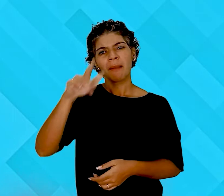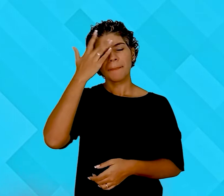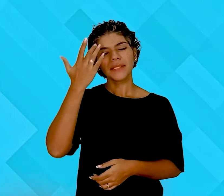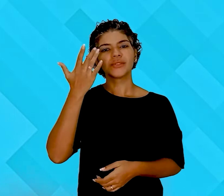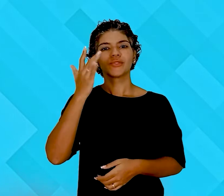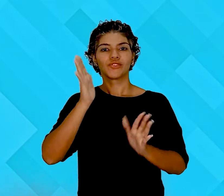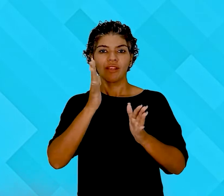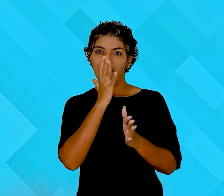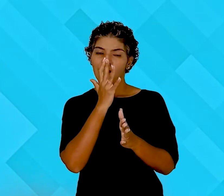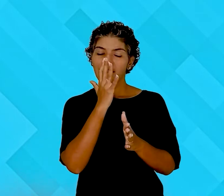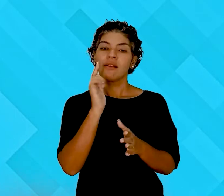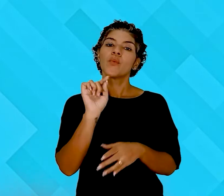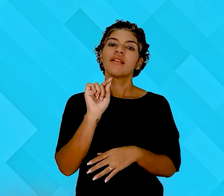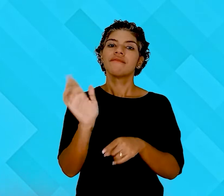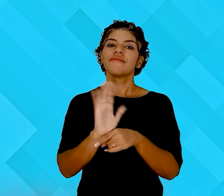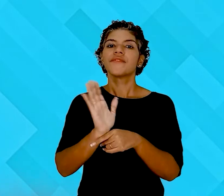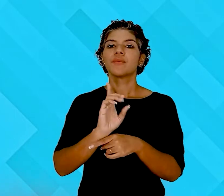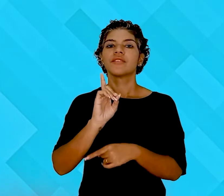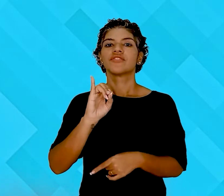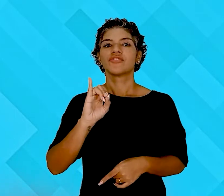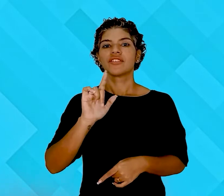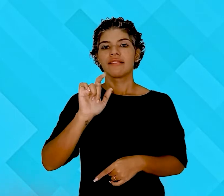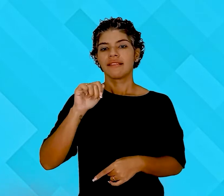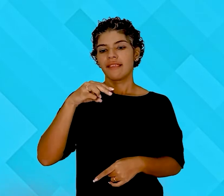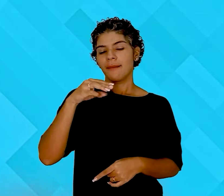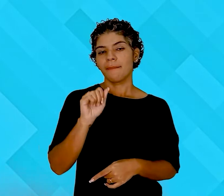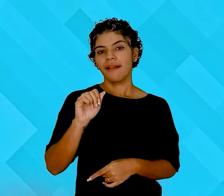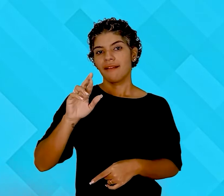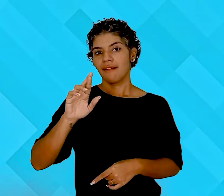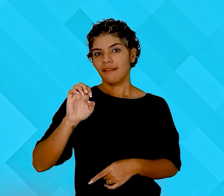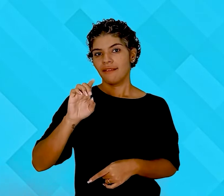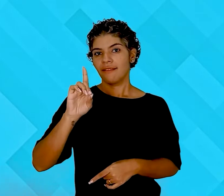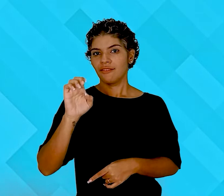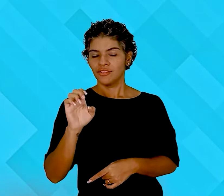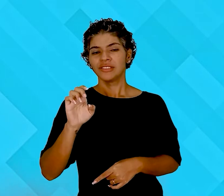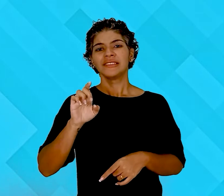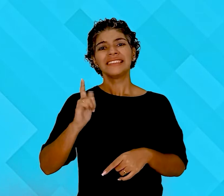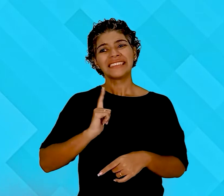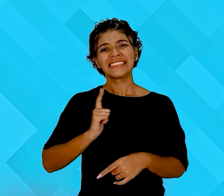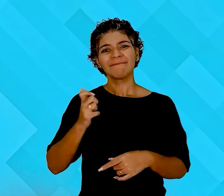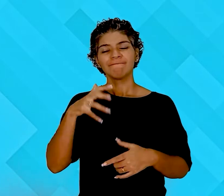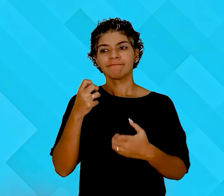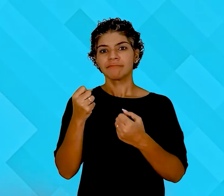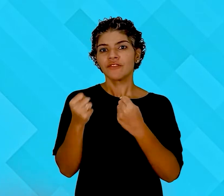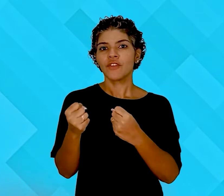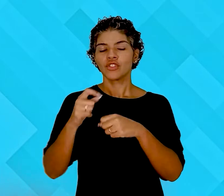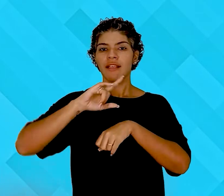muito forte, né, com o chamado capitalismo de vigilância. Você pode abordar um pouco dessa temática para a gente, por favor? Sim, acho super